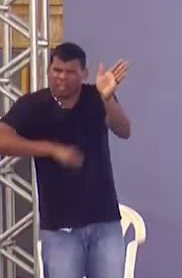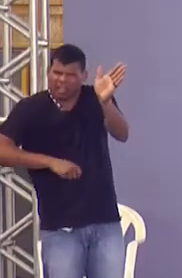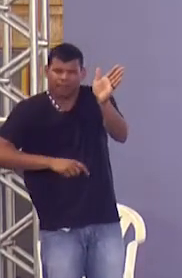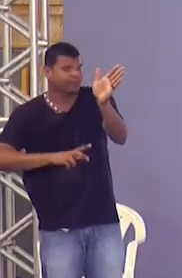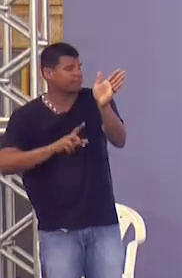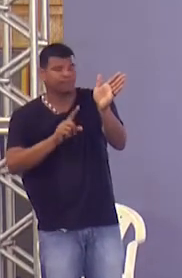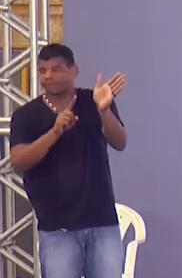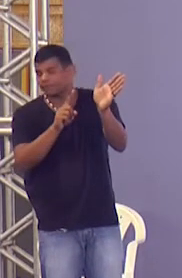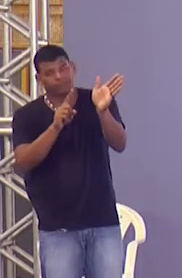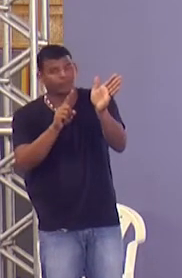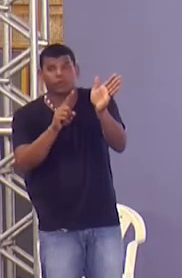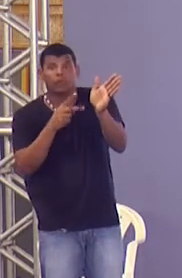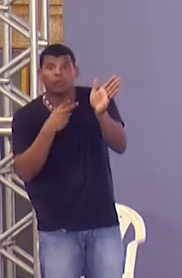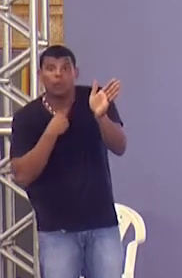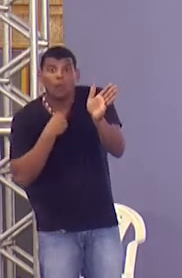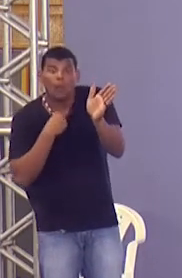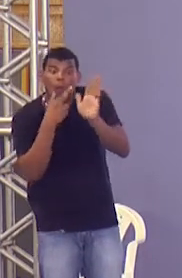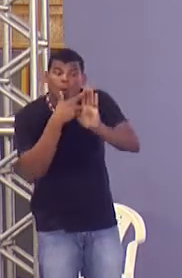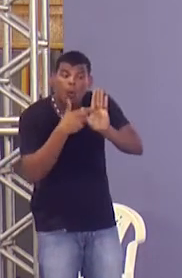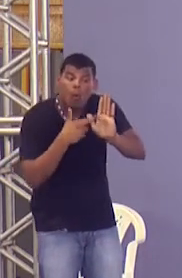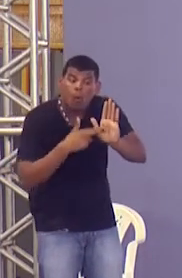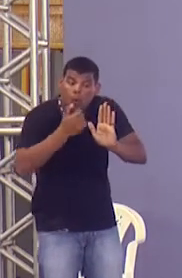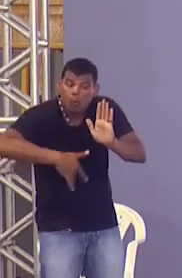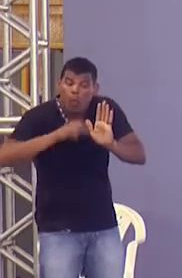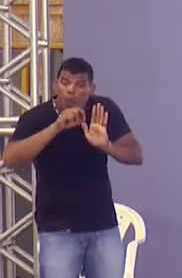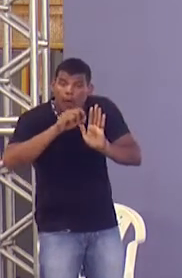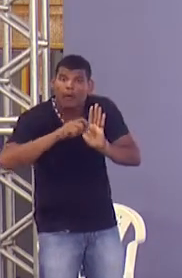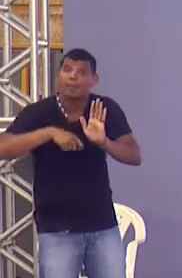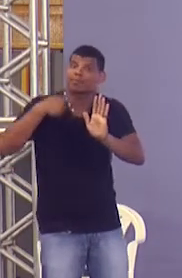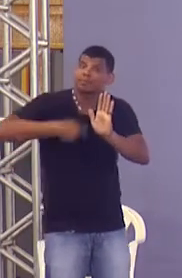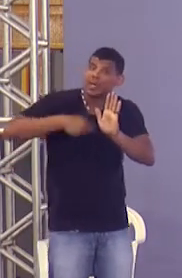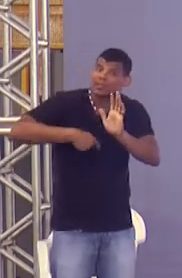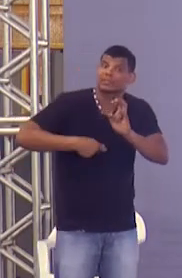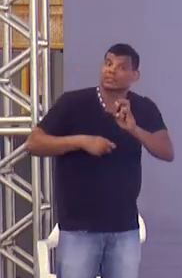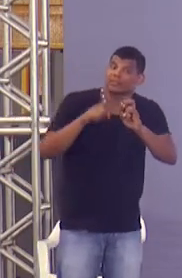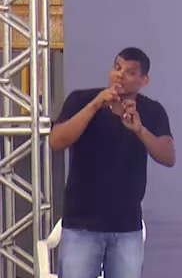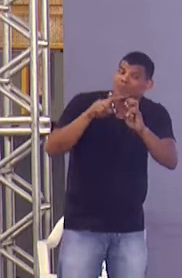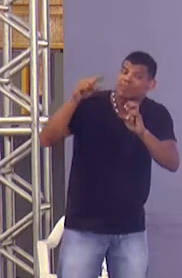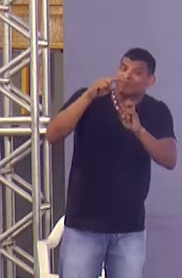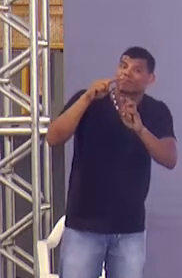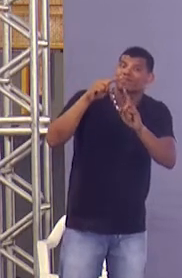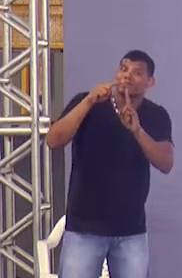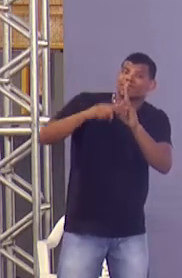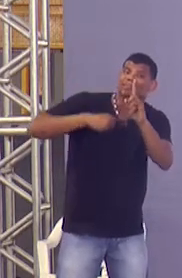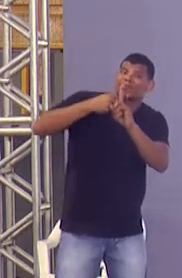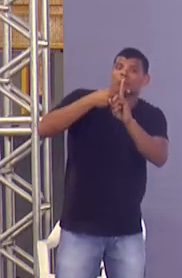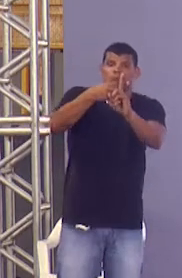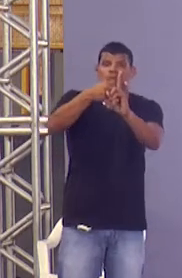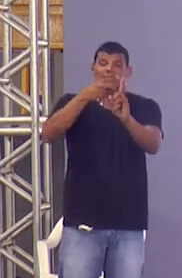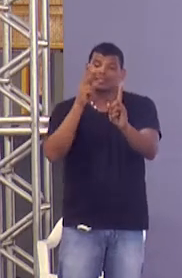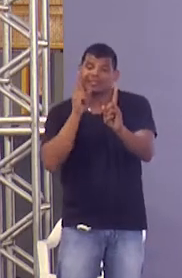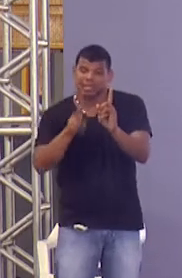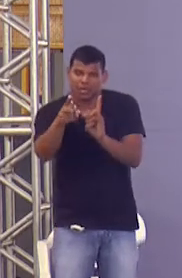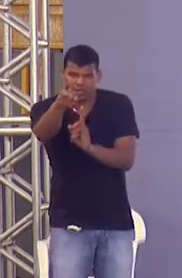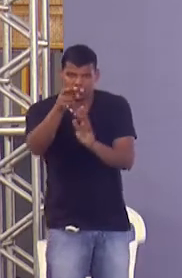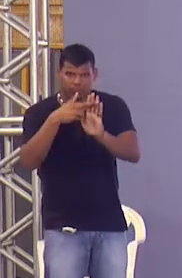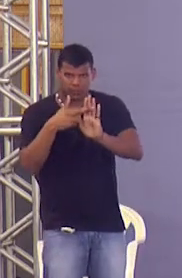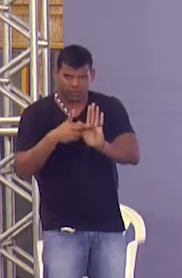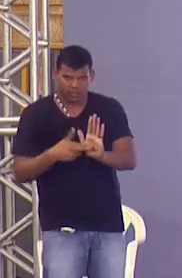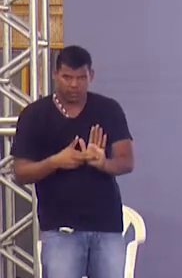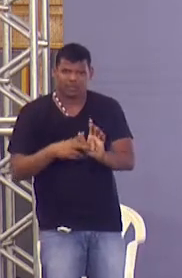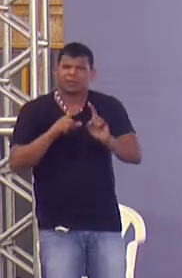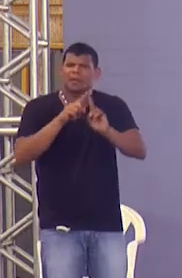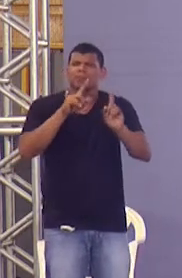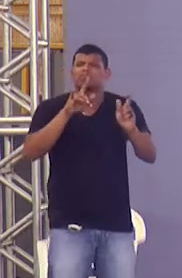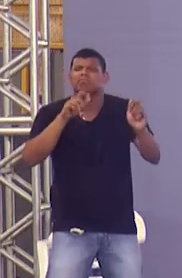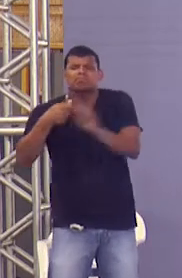E como é que eu faço para esse expoente ficar positivo? Eu inverto o número. Eu pego a base